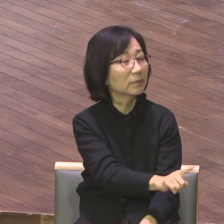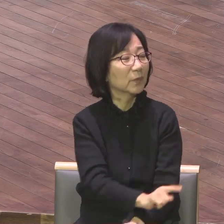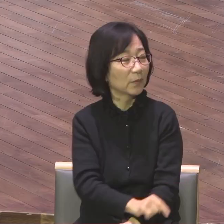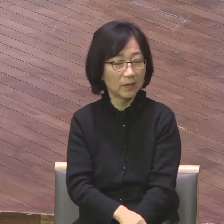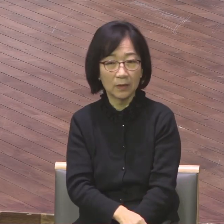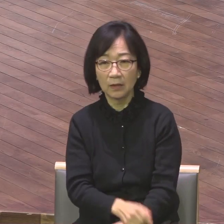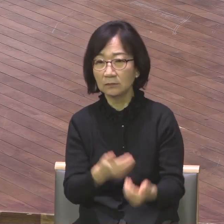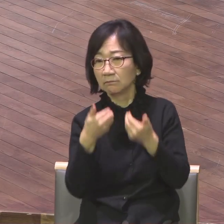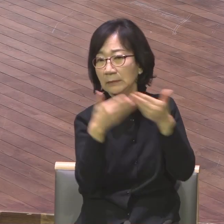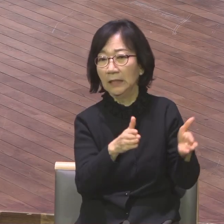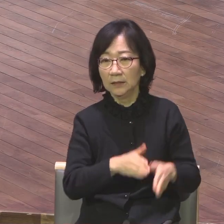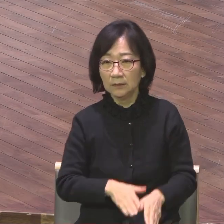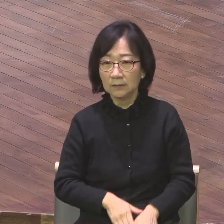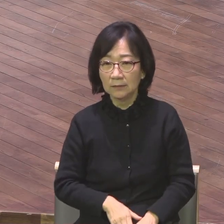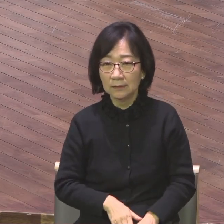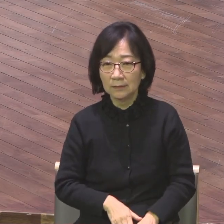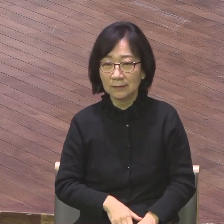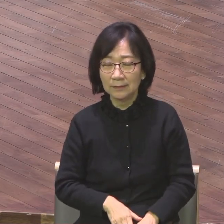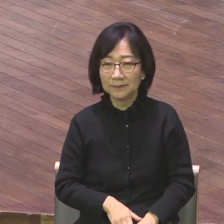그거 알고 있냐?